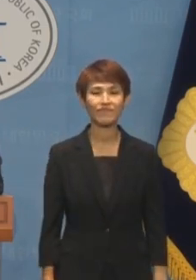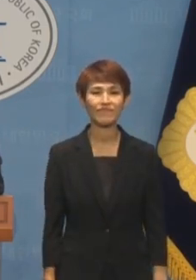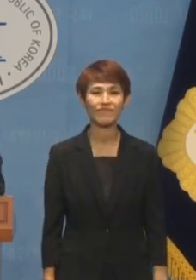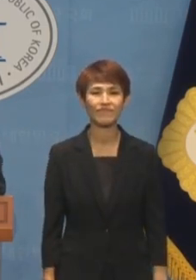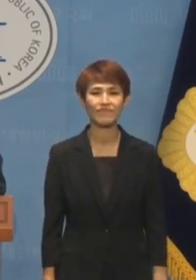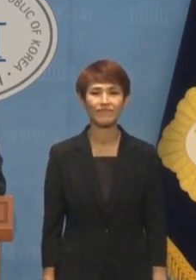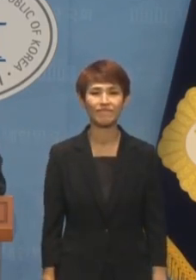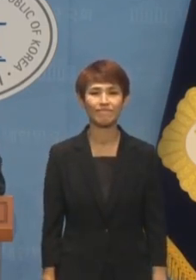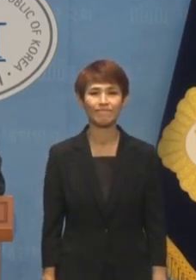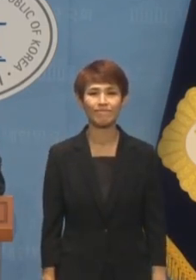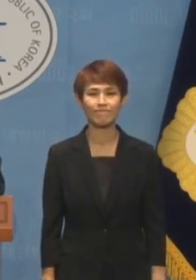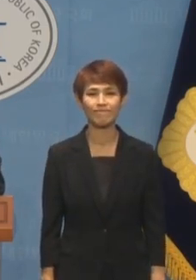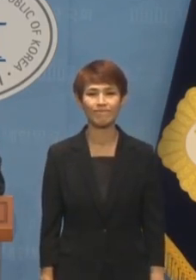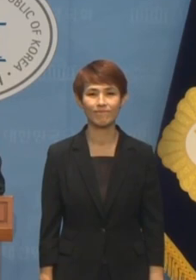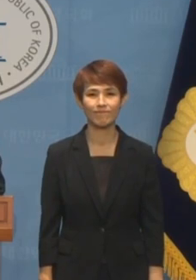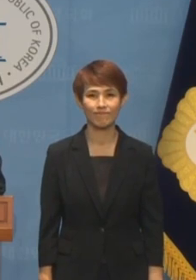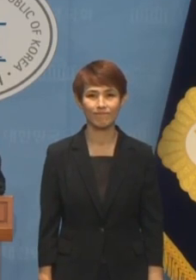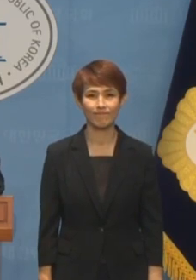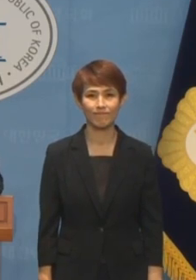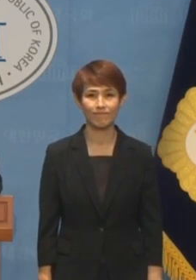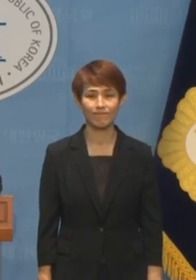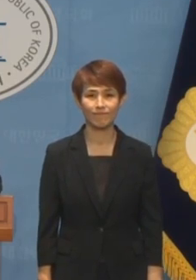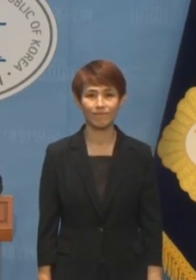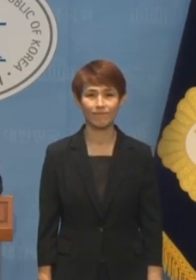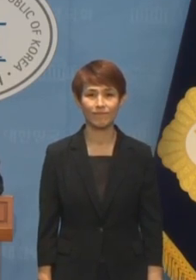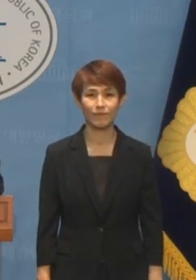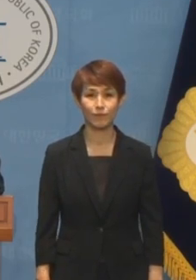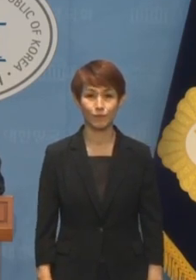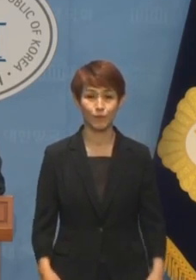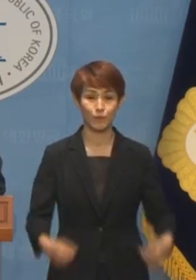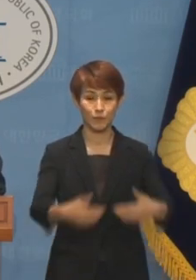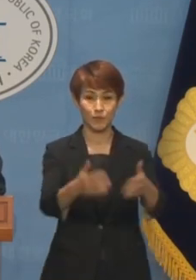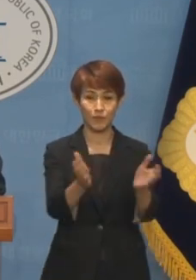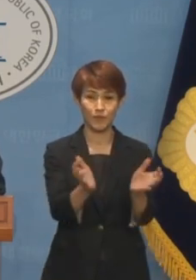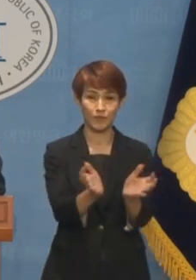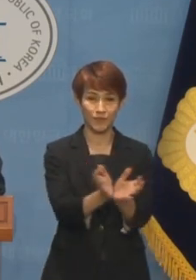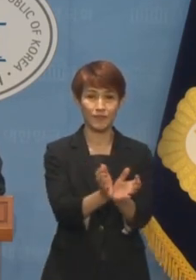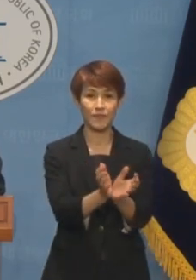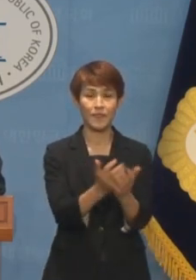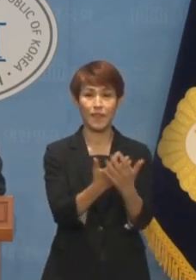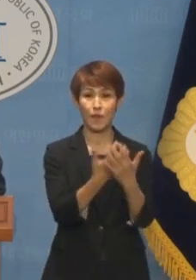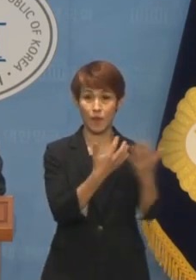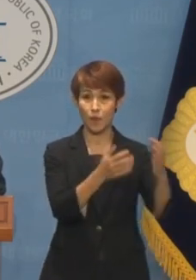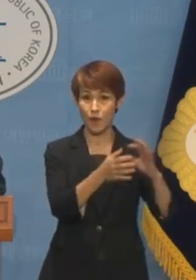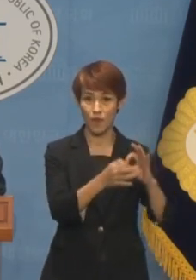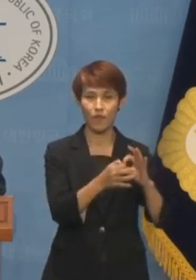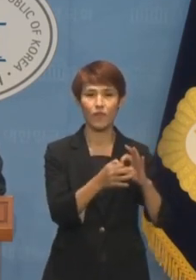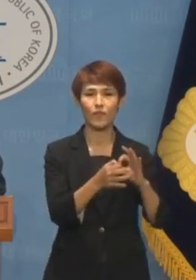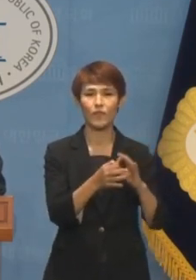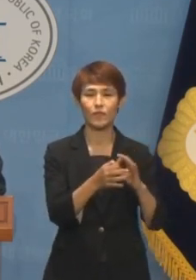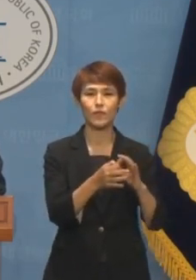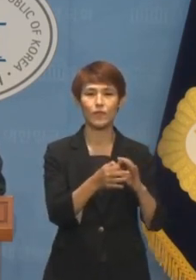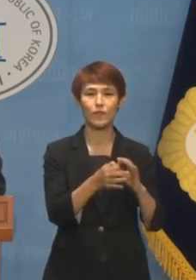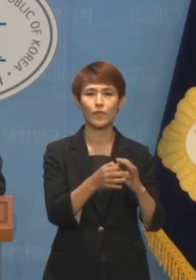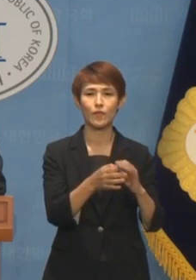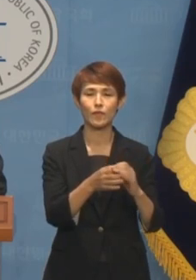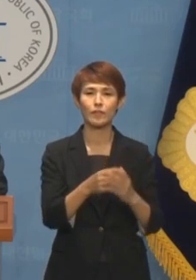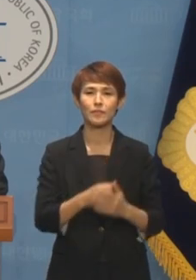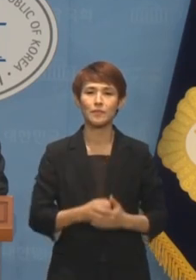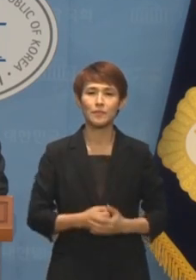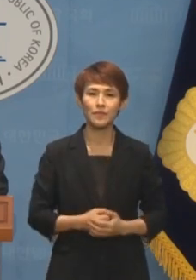오늘도 저희 당 전당대 관련해서 특정 후보 캠프